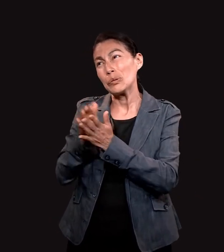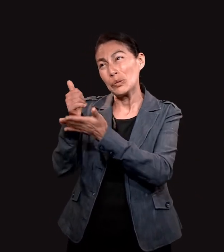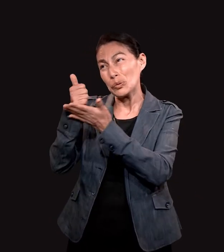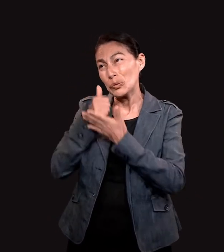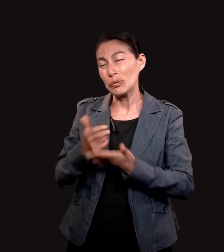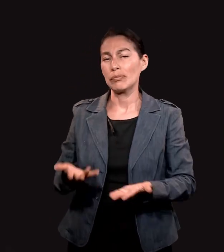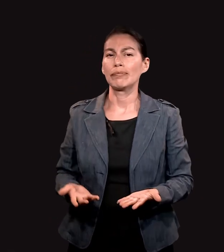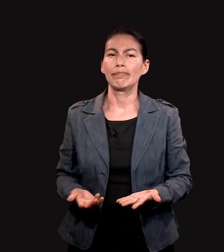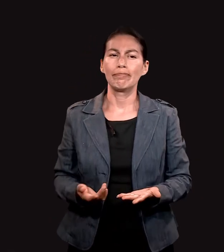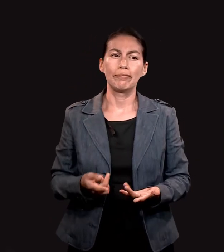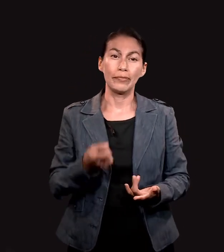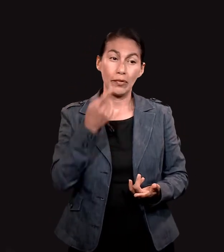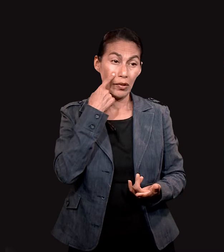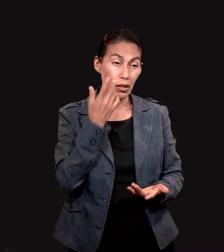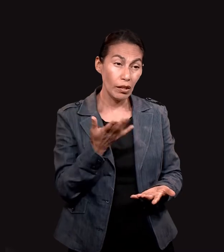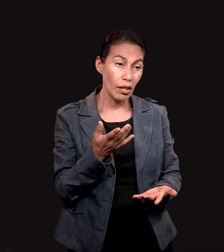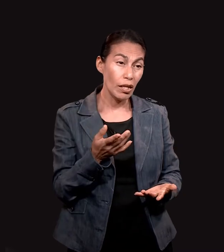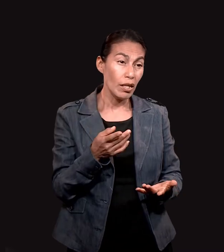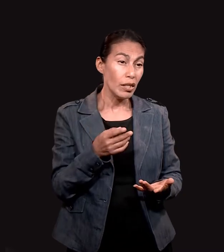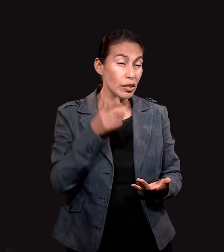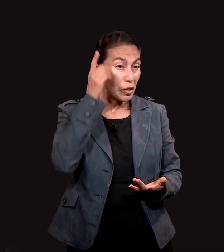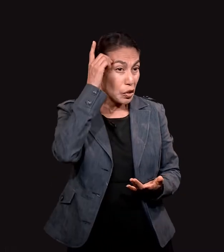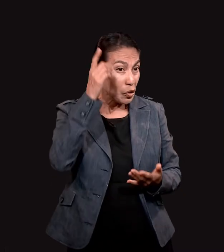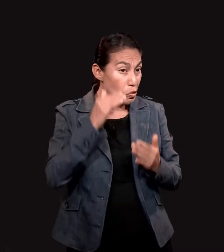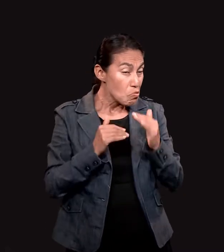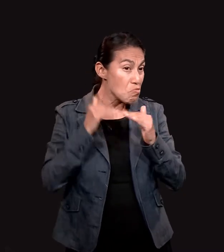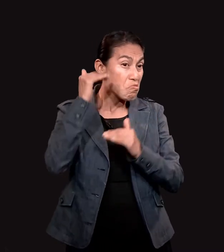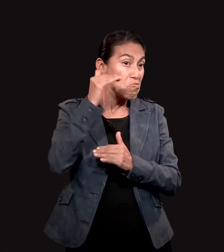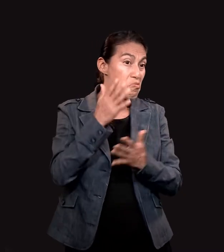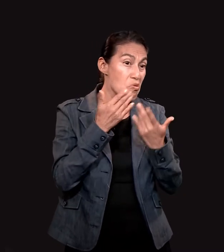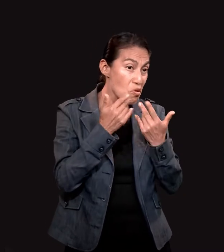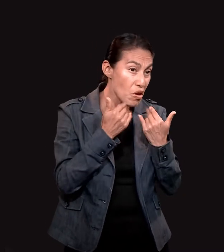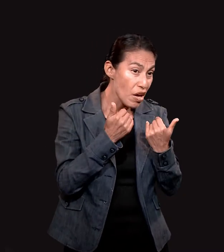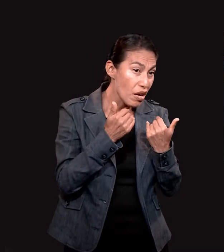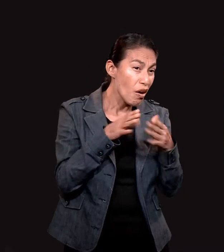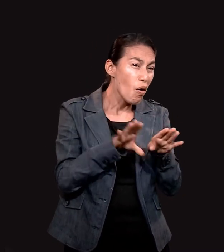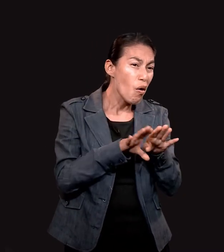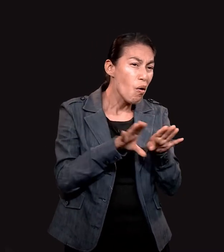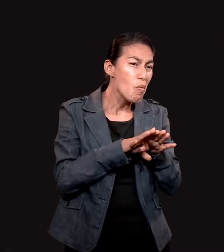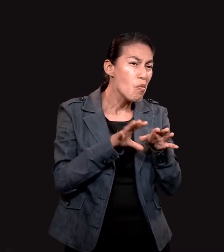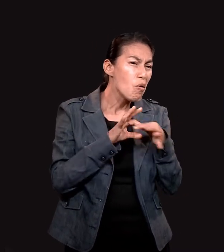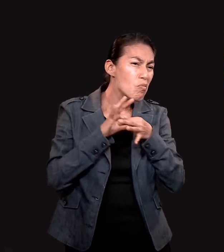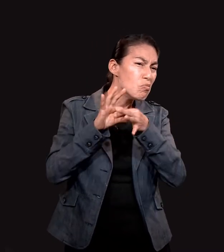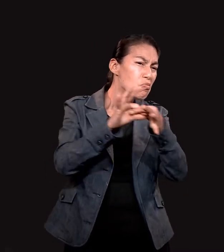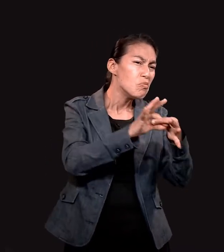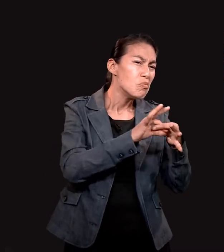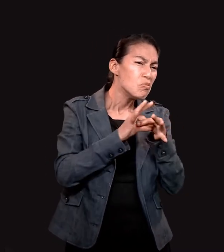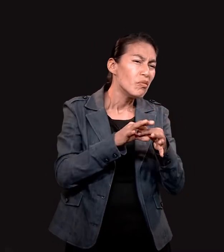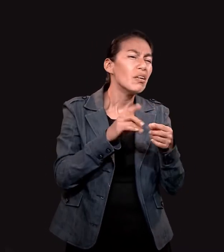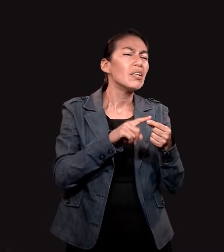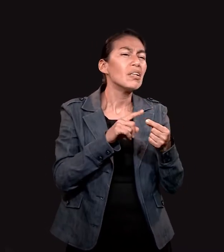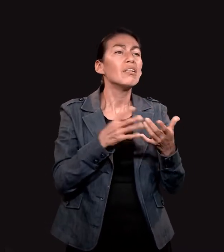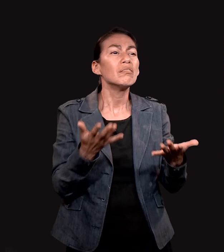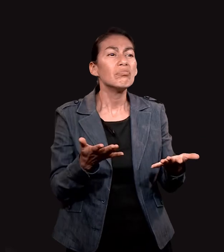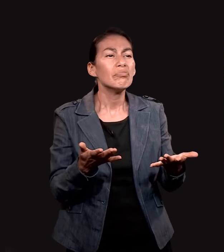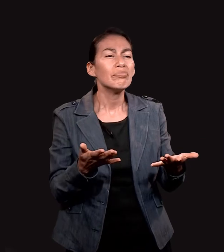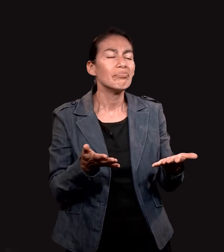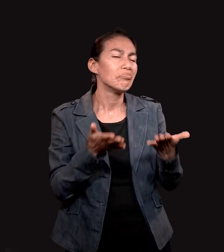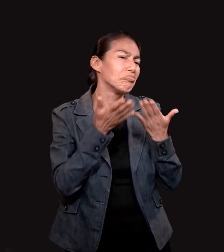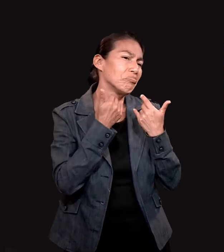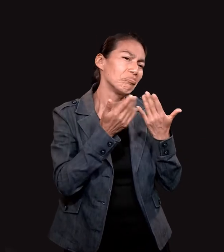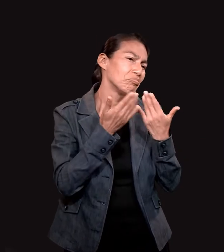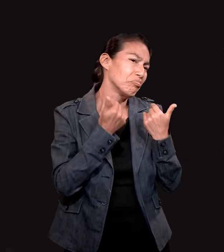en medio de nosotros, ¿qué autoridad máxima habría que pudiera poner armonía?